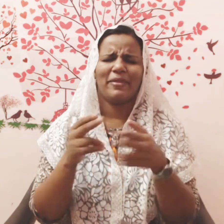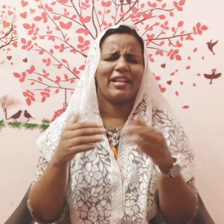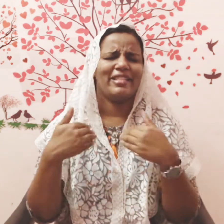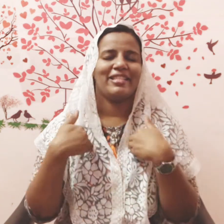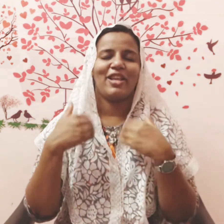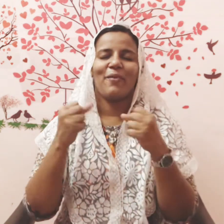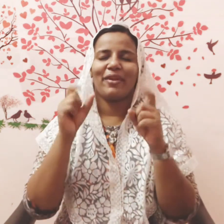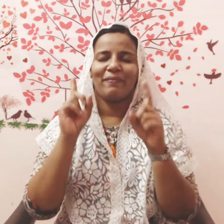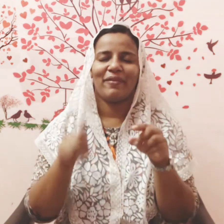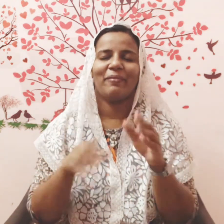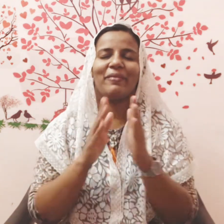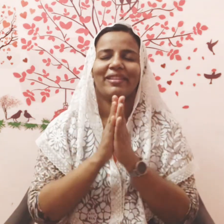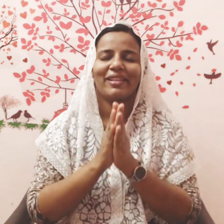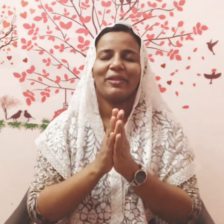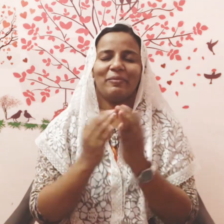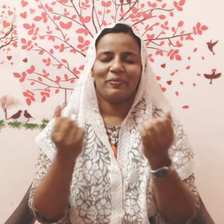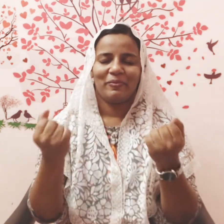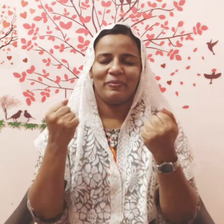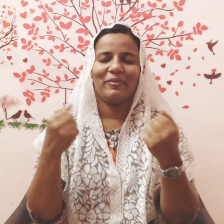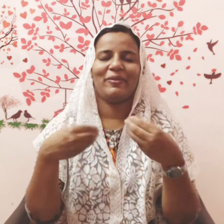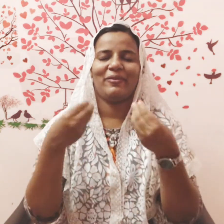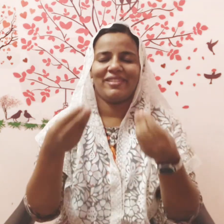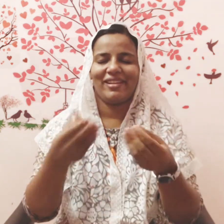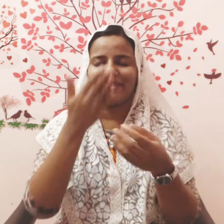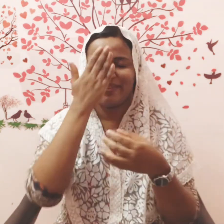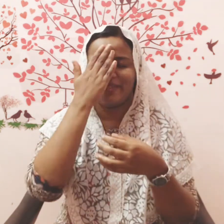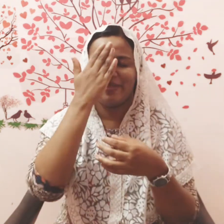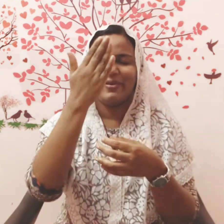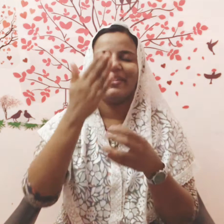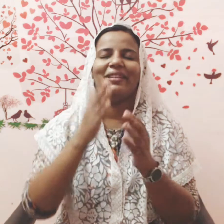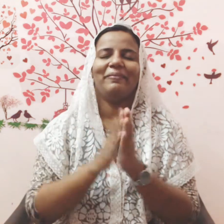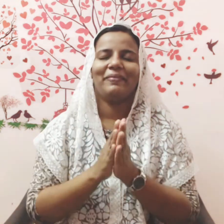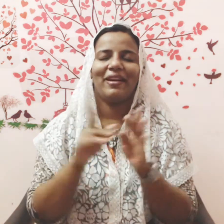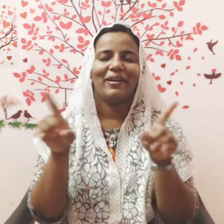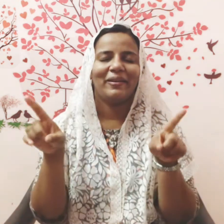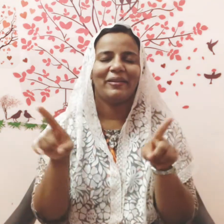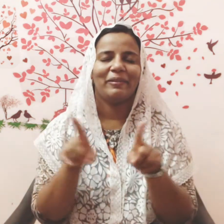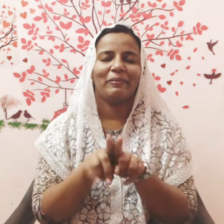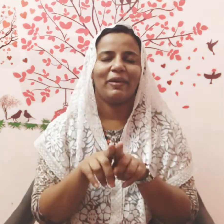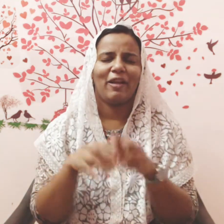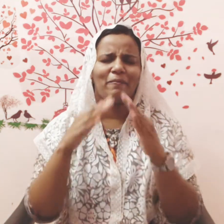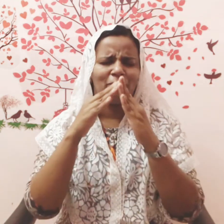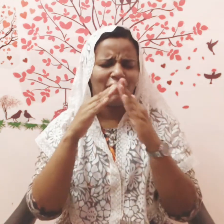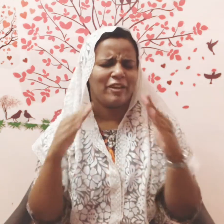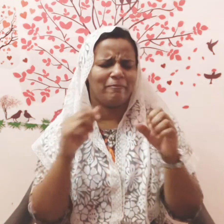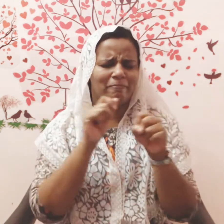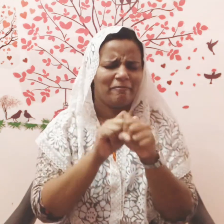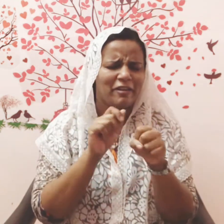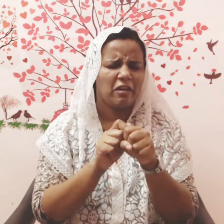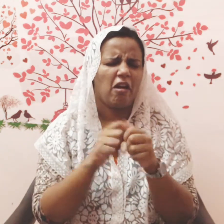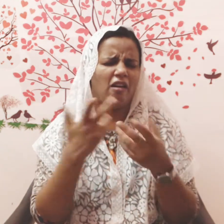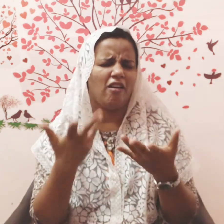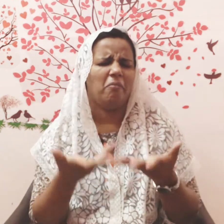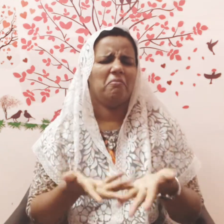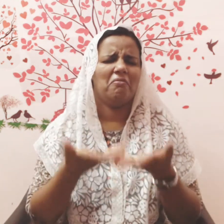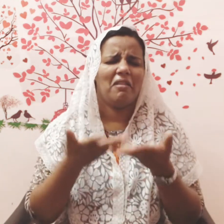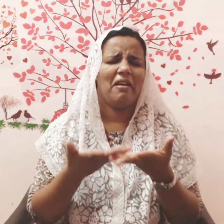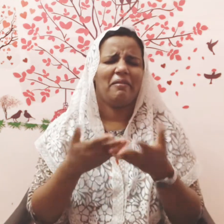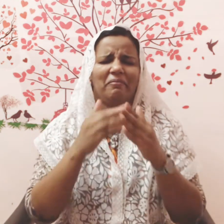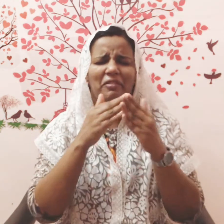ക്രിസ്തുവിൻ്റെ നാമത്തിൽ സൗഖ്യമാകട്ടെ. അവർ പൂർണ്ണ ആരോഗ്യം പ്രാപിക്കുന്നതിനായിട്ട് സ്തോത്രം ചെയ്യുന്നു കർത്താവെ. അതുപോലെ കർത്താവെ, വീട് പണി നടക്കുന്നു, ഭാരപ്പെട്ടിരിക്കുന്നു